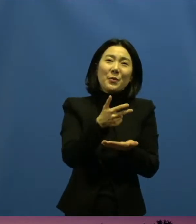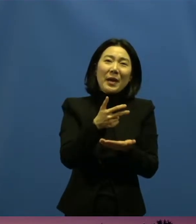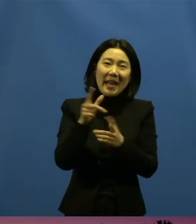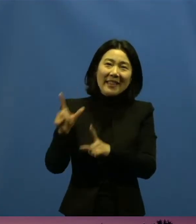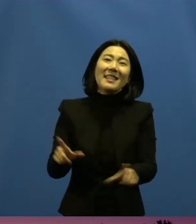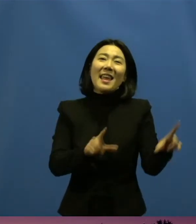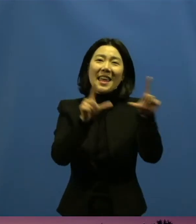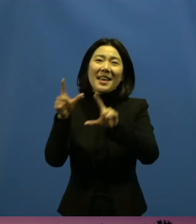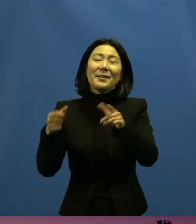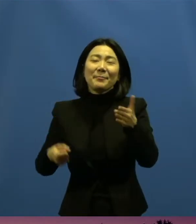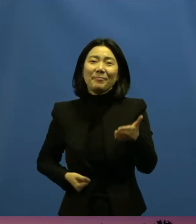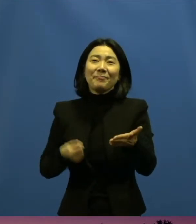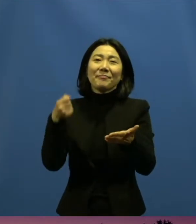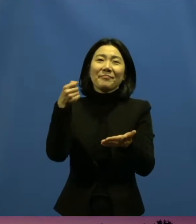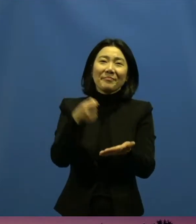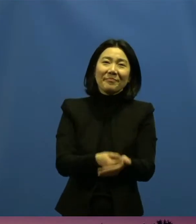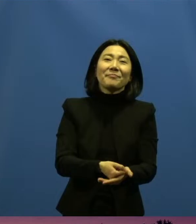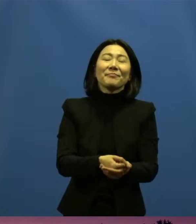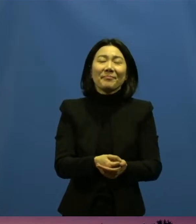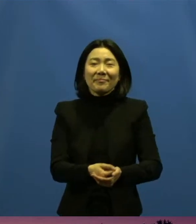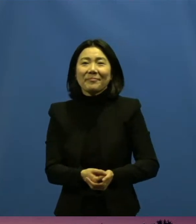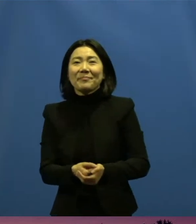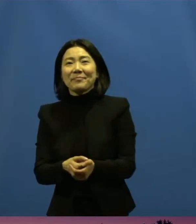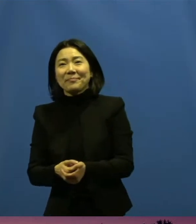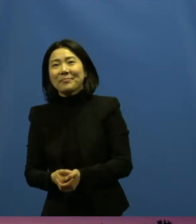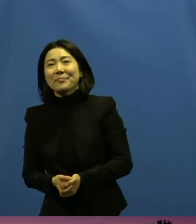살기로 했네.